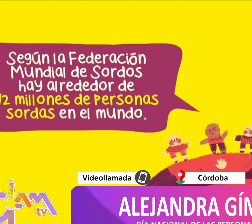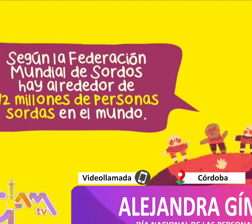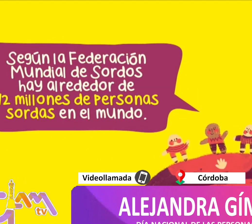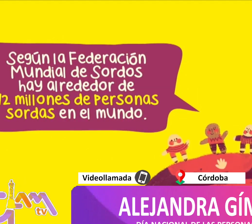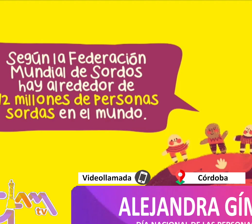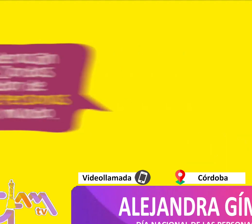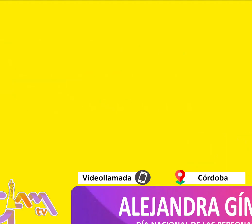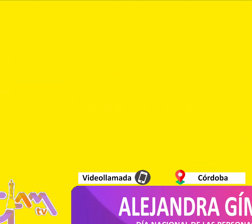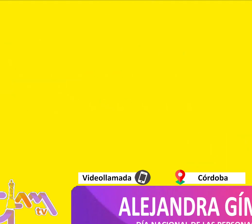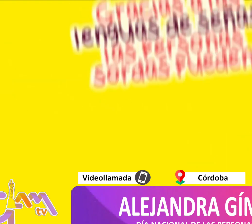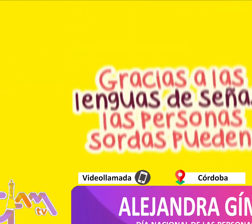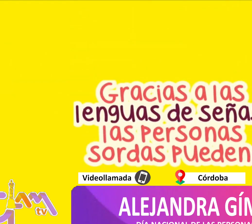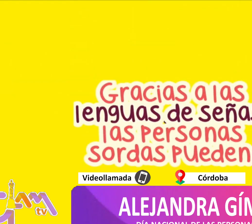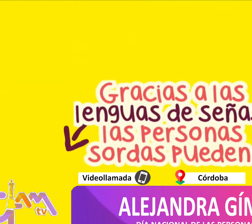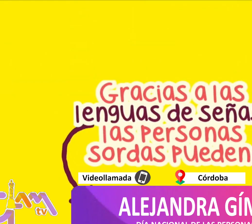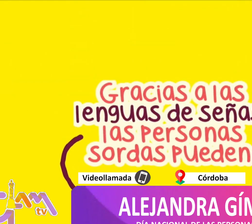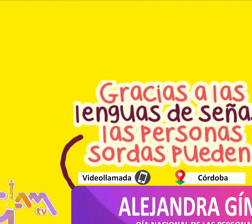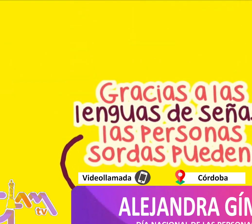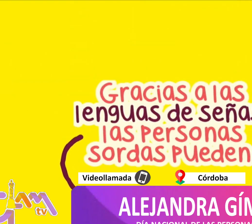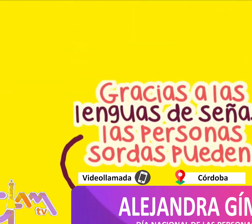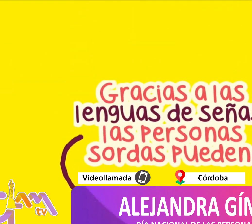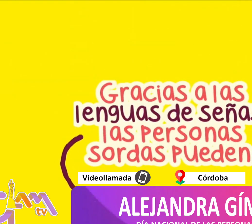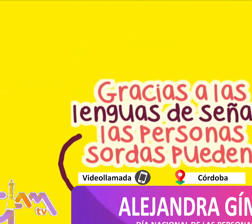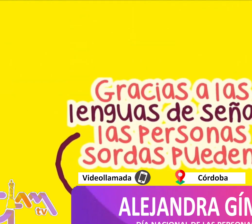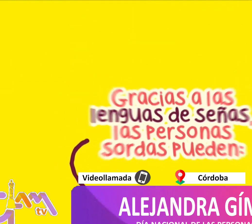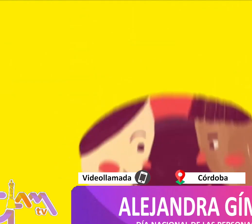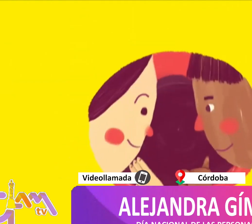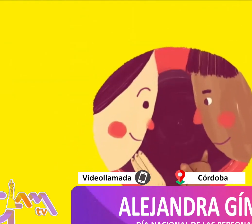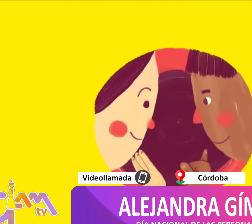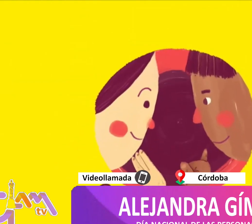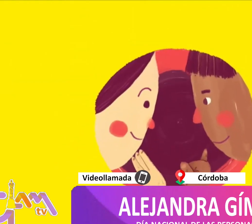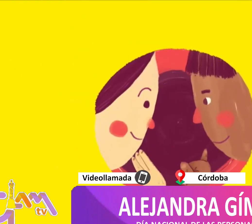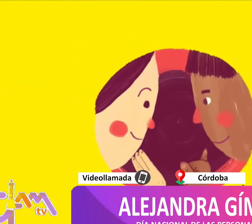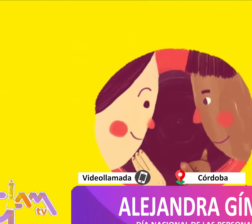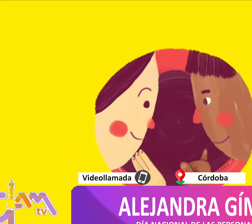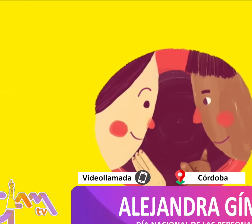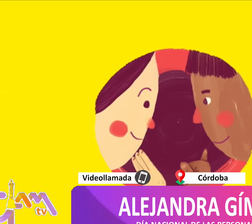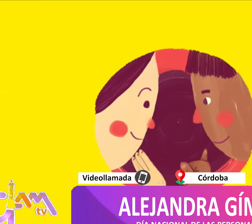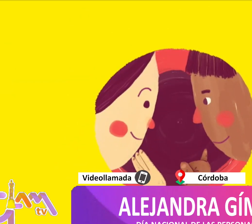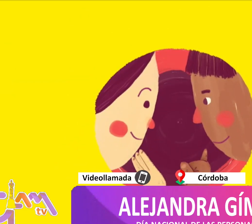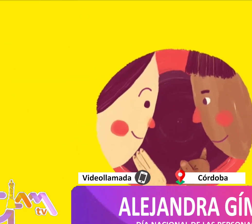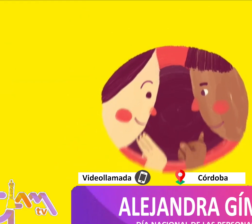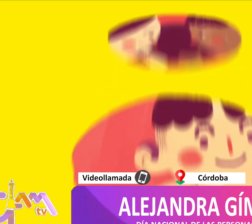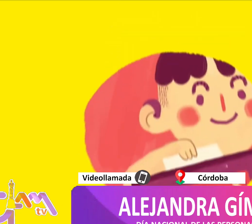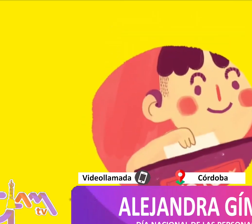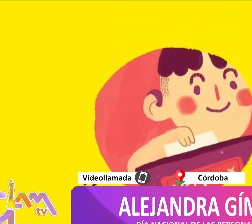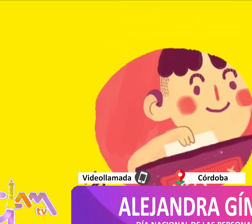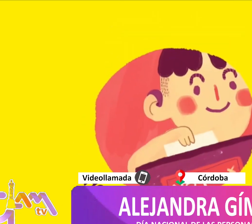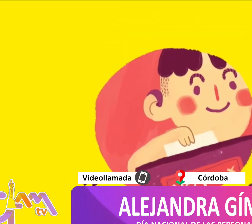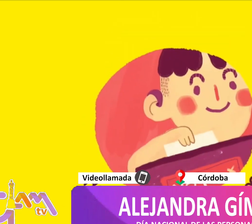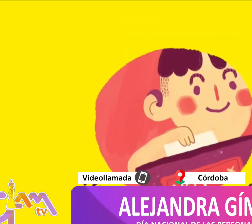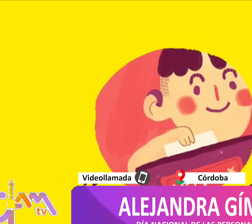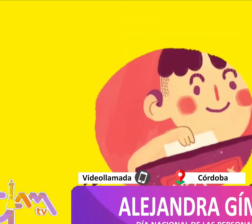copiaban lo que el profe escribía, a veces entendían y a veces no. los sordos tardan mucho más